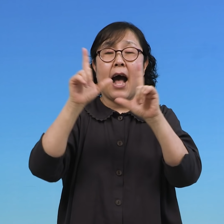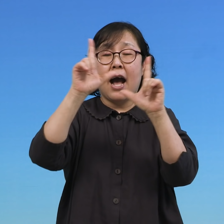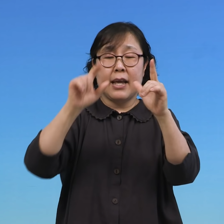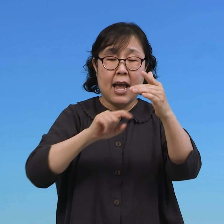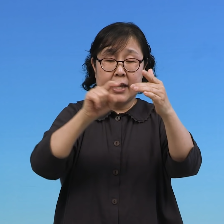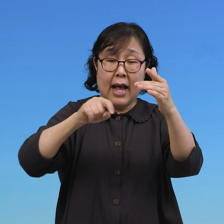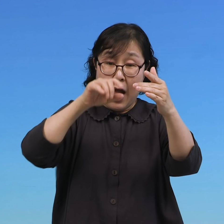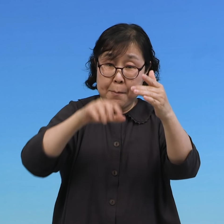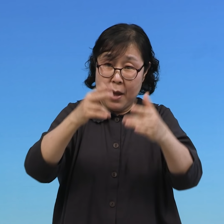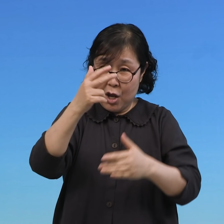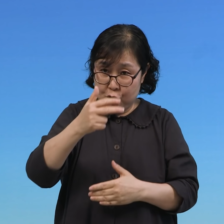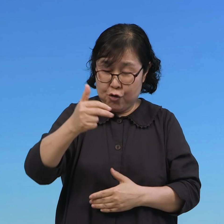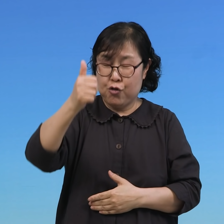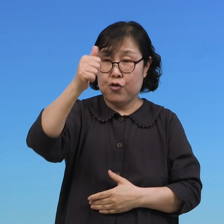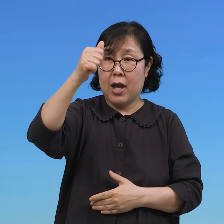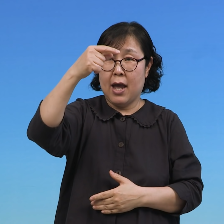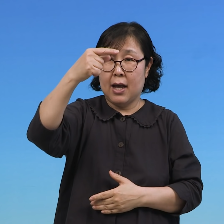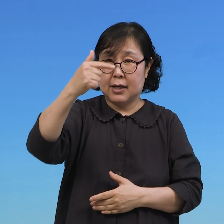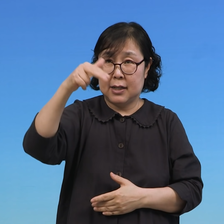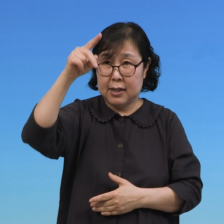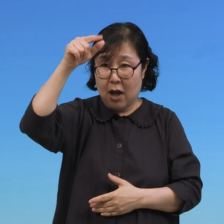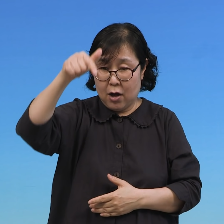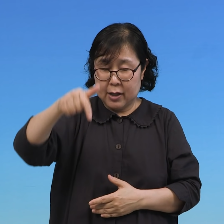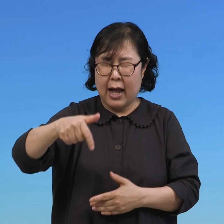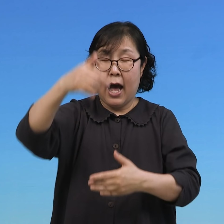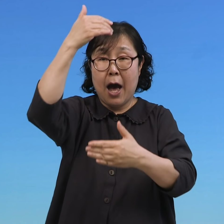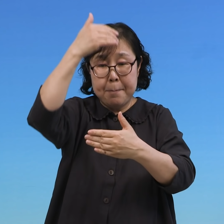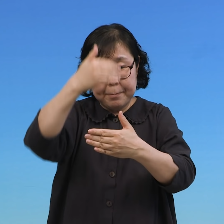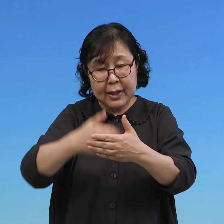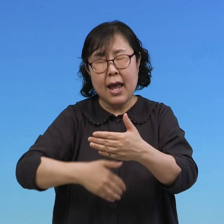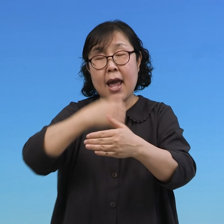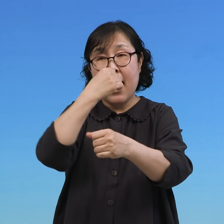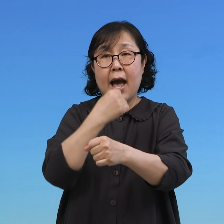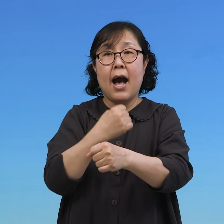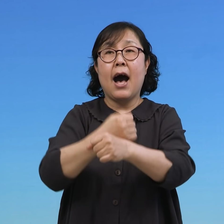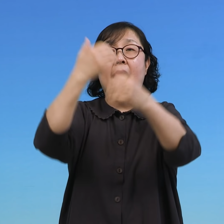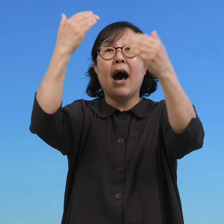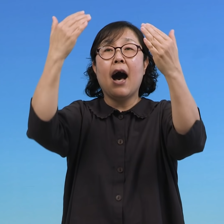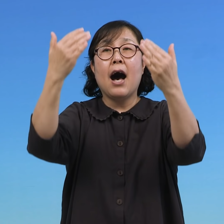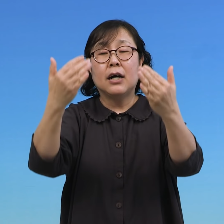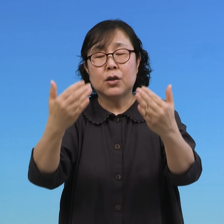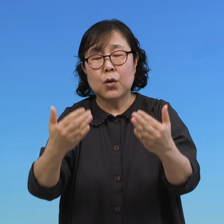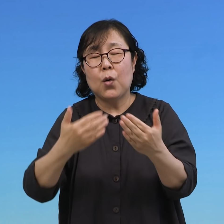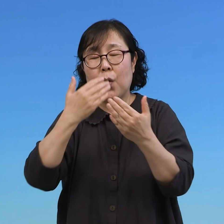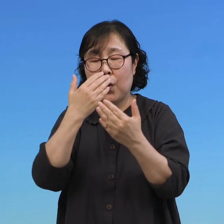나의 삶에 주의 흔적 남게 하소서